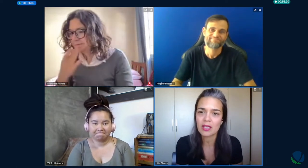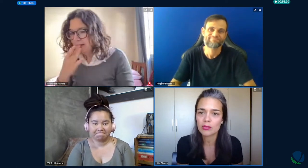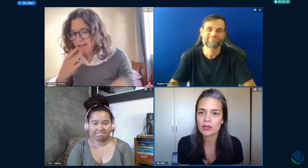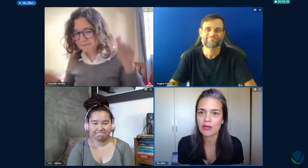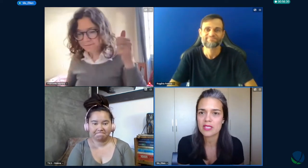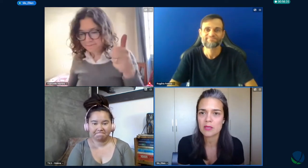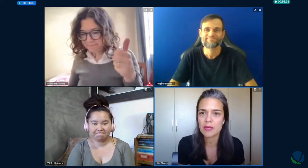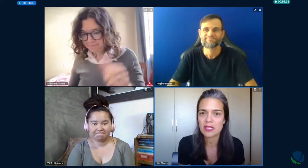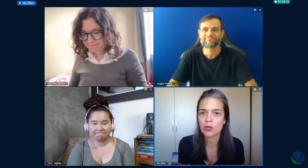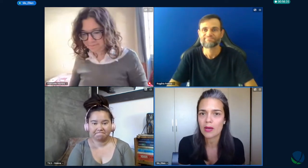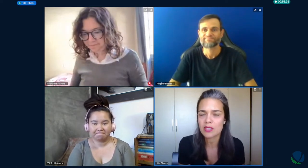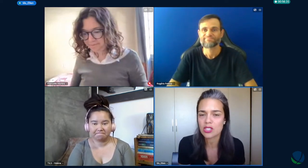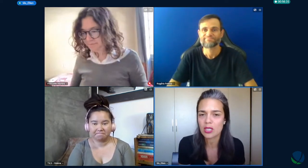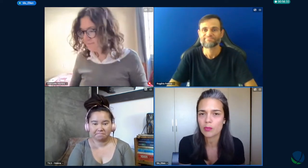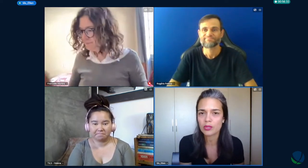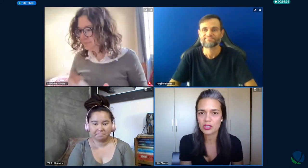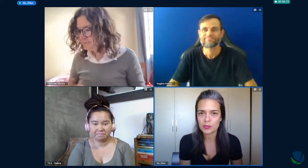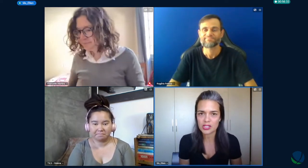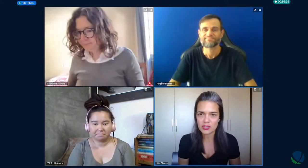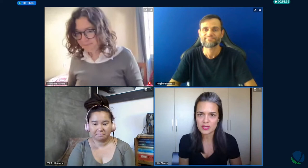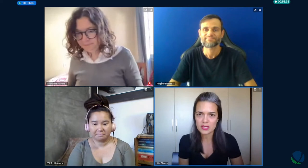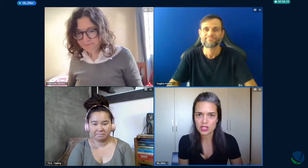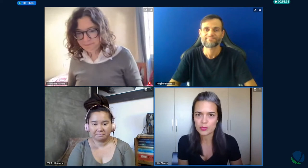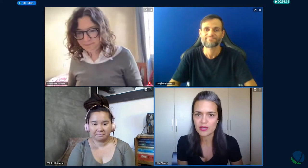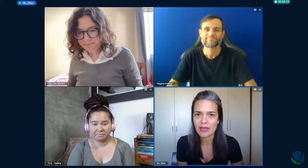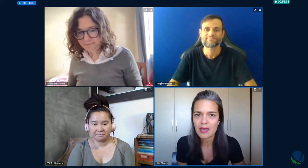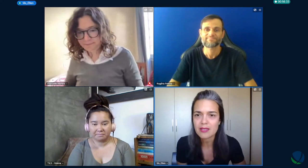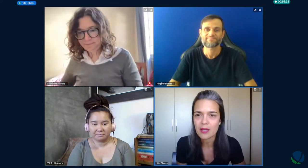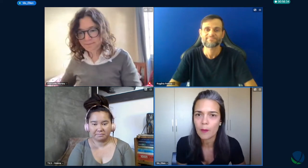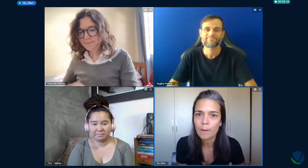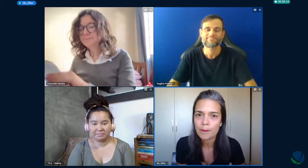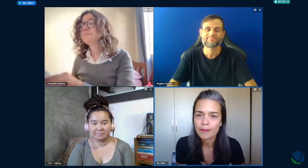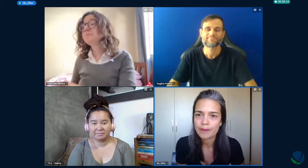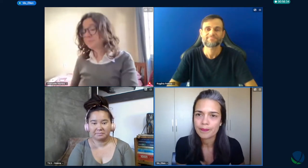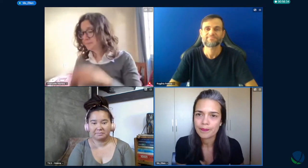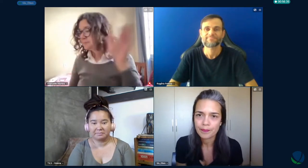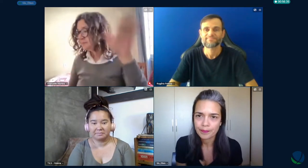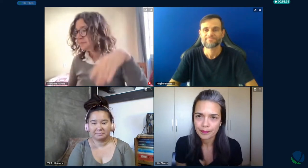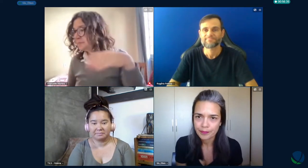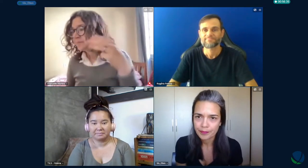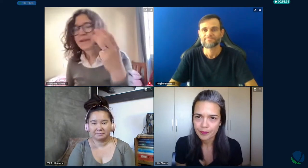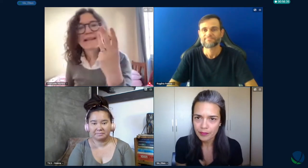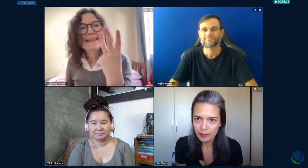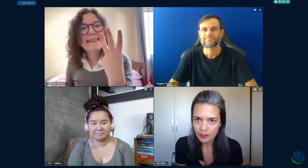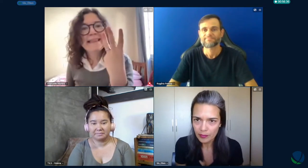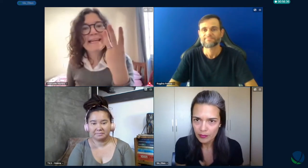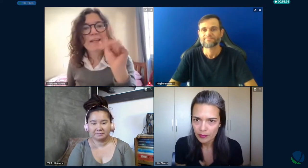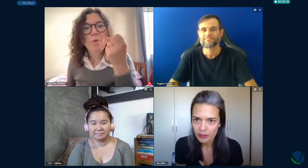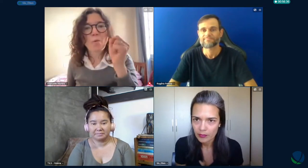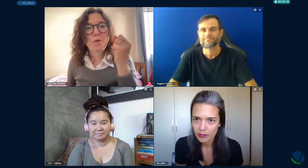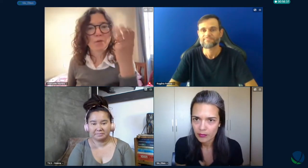acessibilidade. Então, talvez esse percentual seja importante para a gente fazer esse tipo de avaliação.